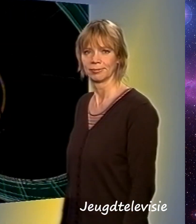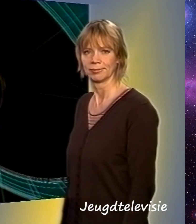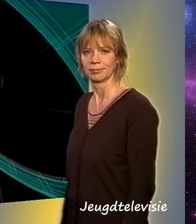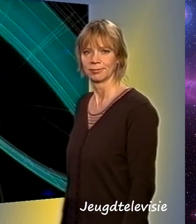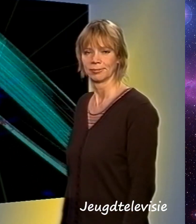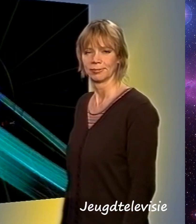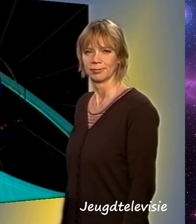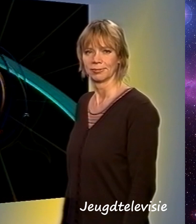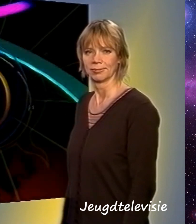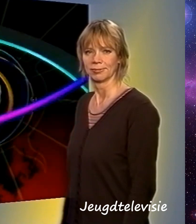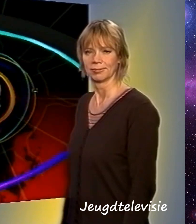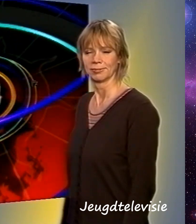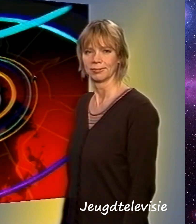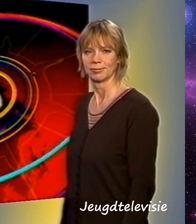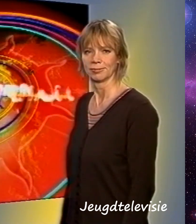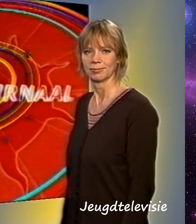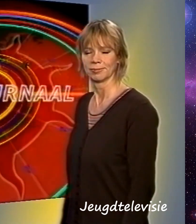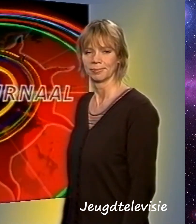nos jeugdjournaal